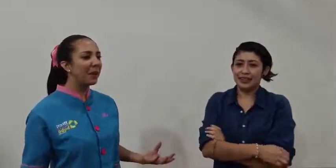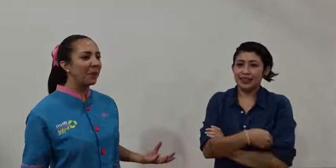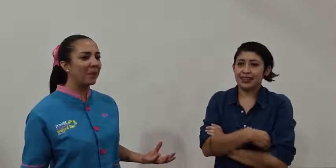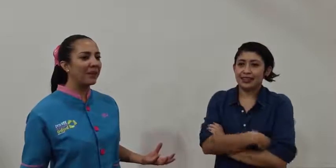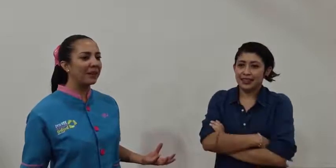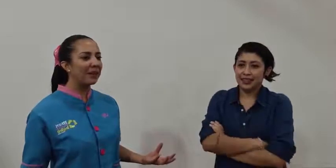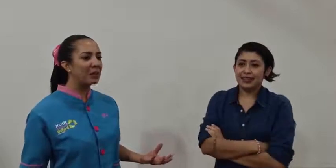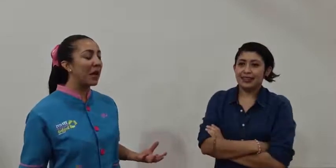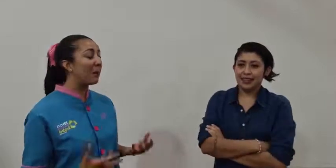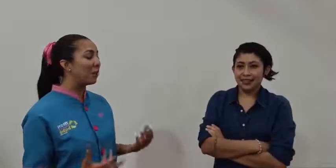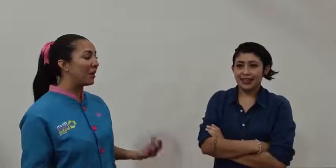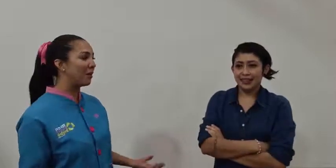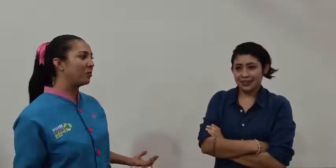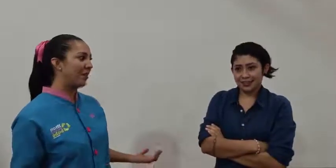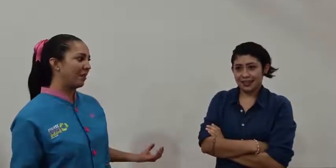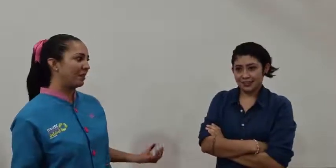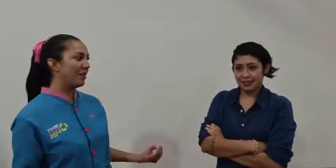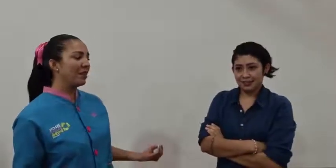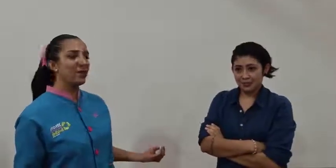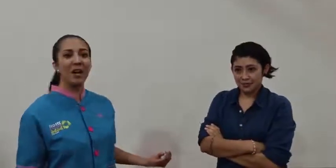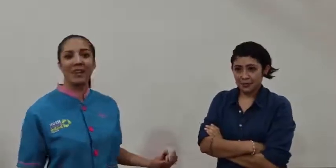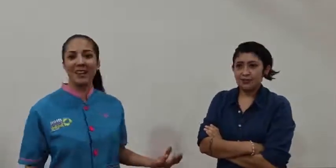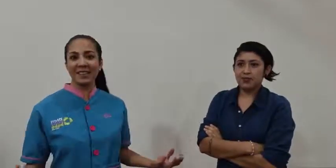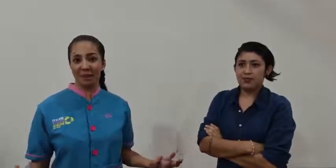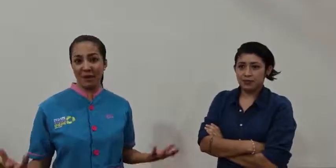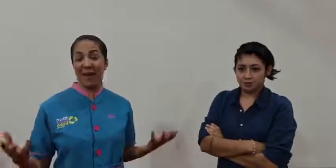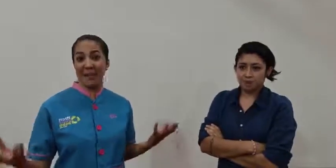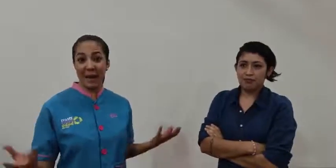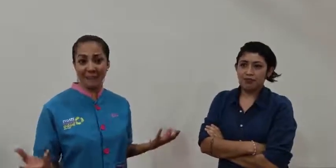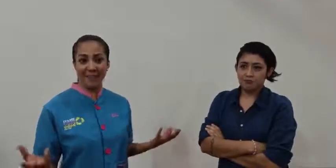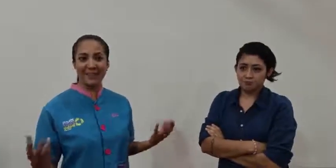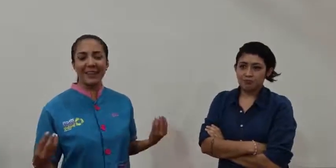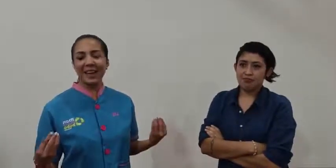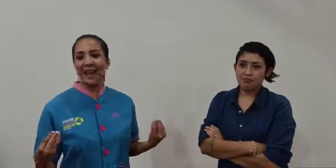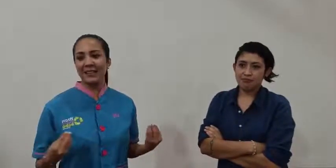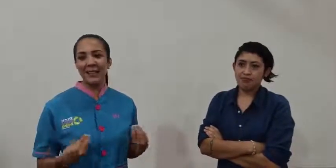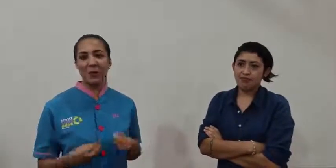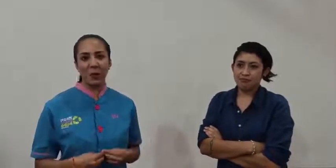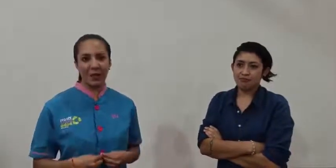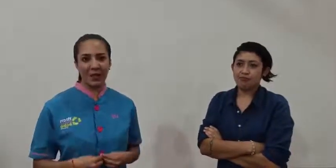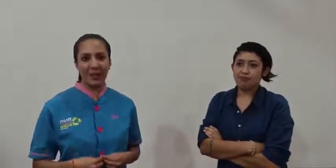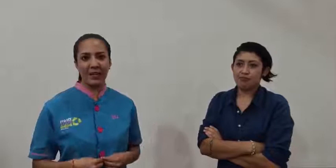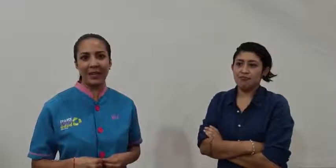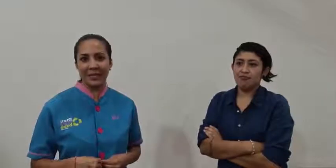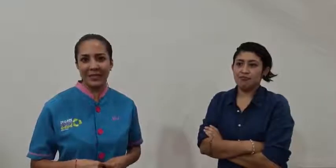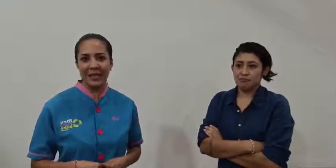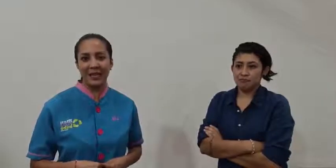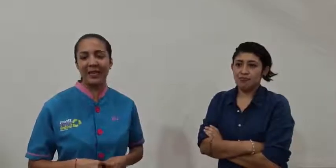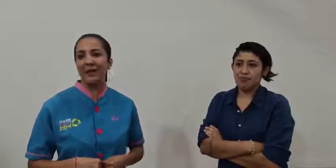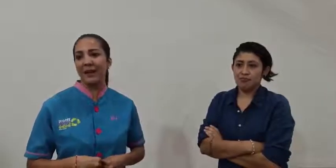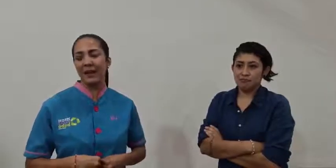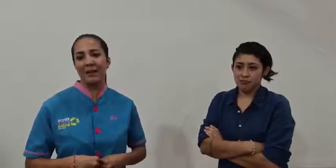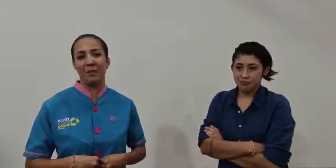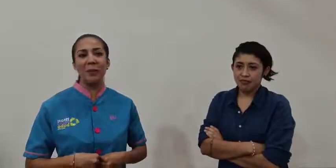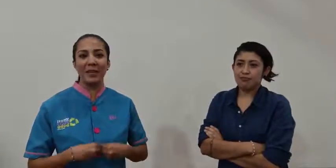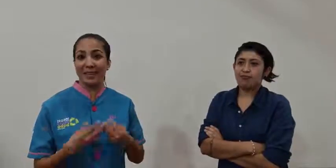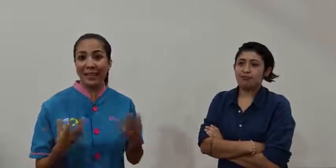para poderlos apoyar a ustedes? Digo, ellas, ambas, han sido clientas de aquí, bueno, me decían